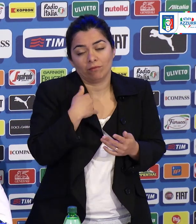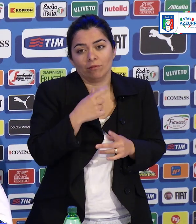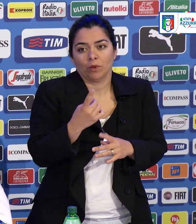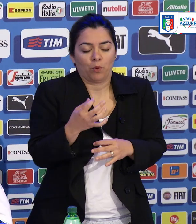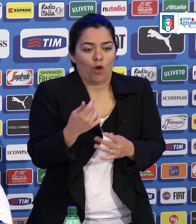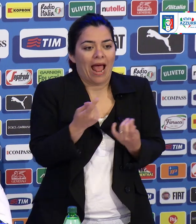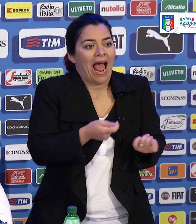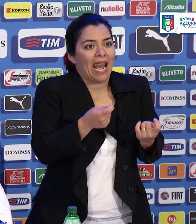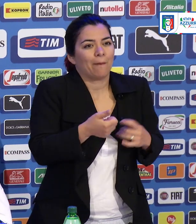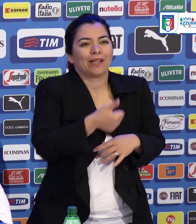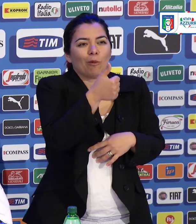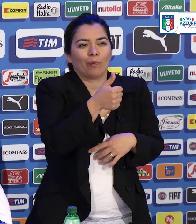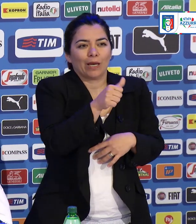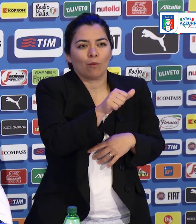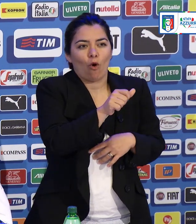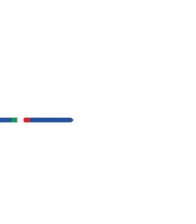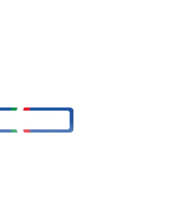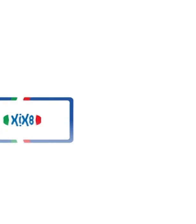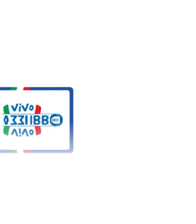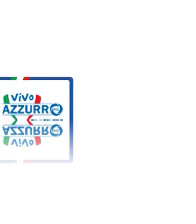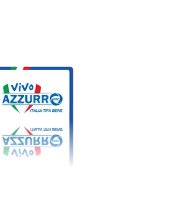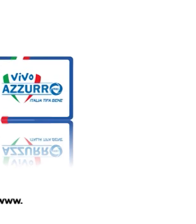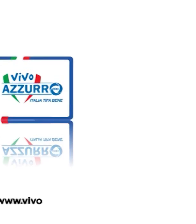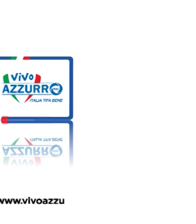dopo l'allenamento dell'uno dovremmo avere i